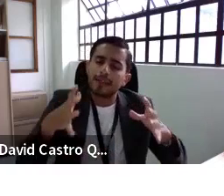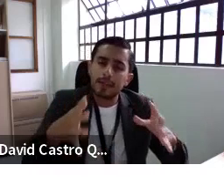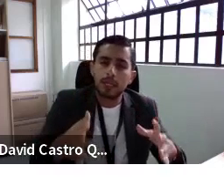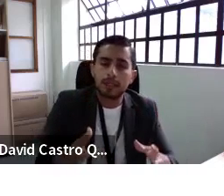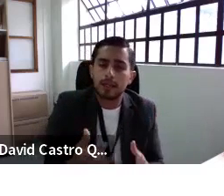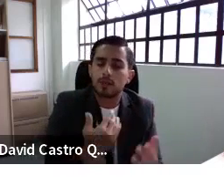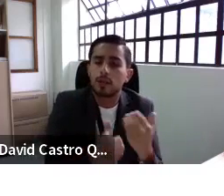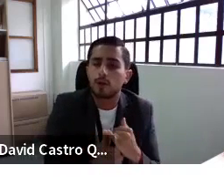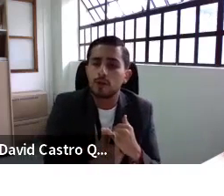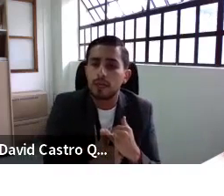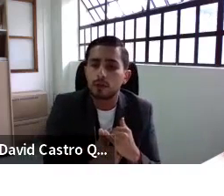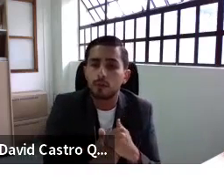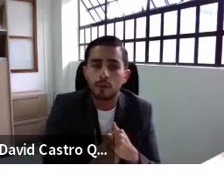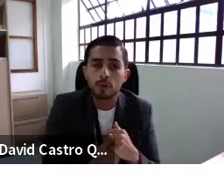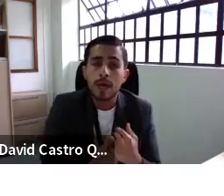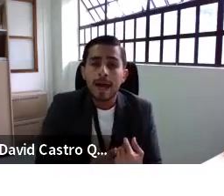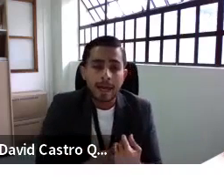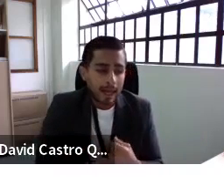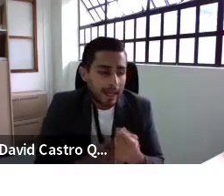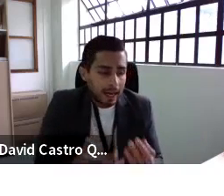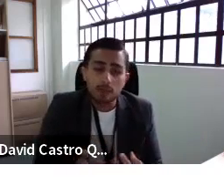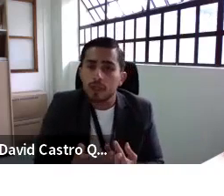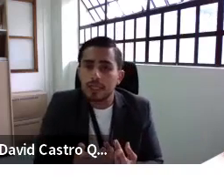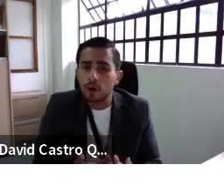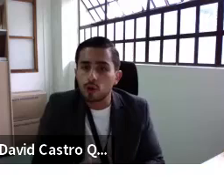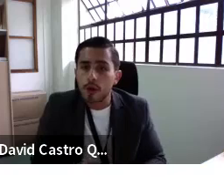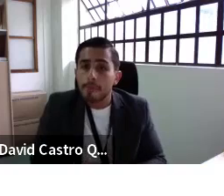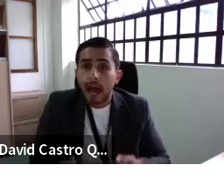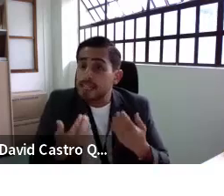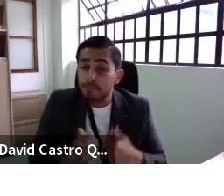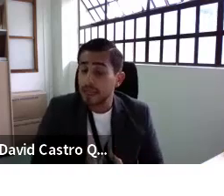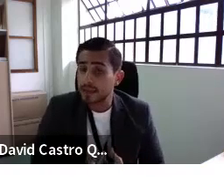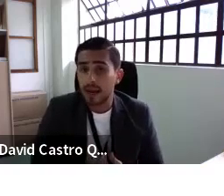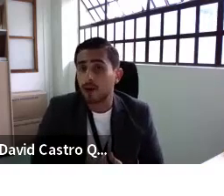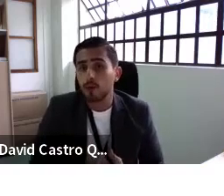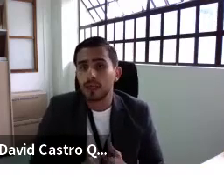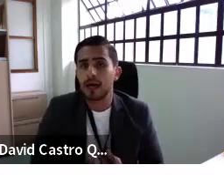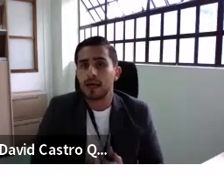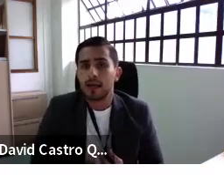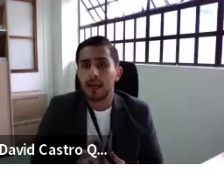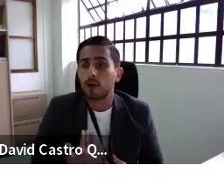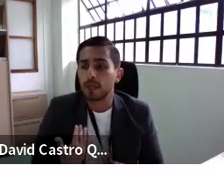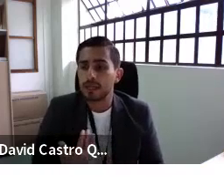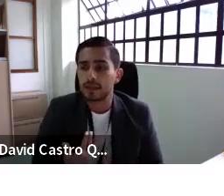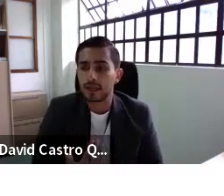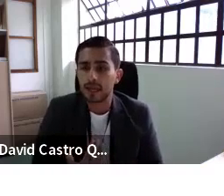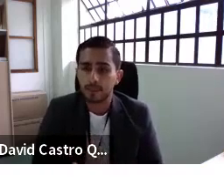conocimiento no podemos generar estos desarrollos a espaldas de la comunidad la comunidad se tiene que